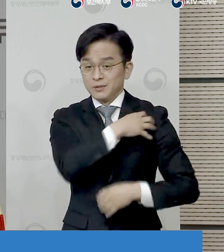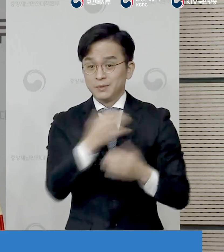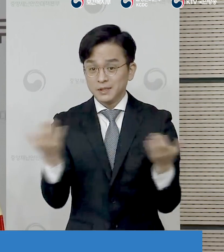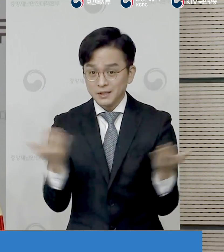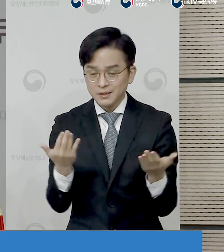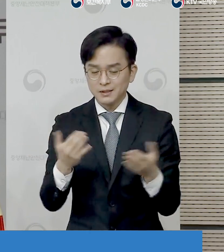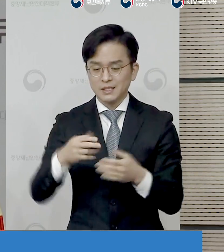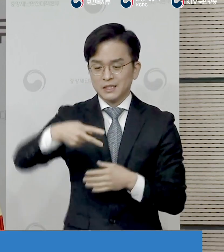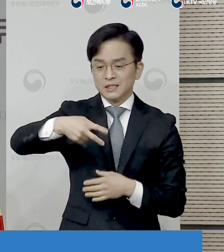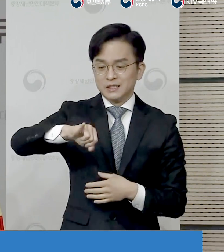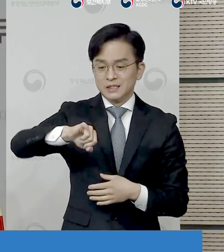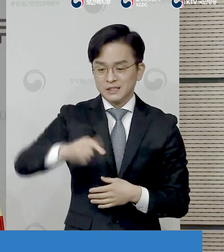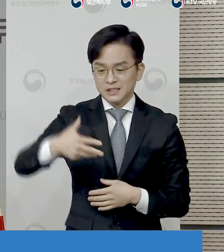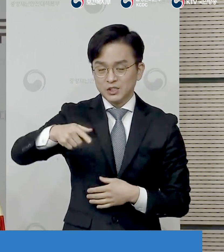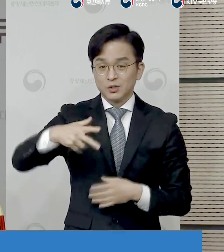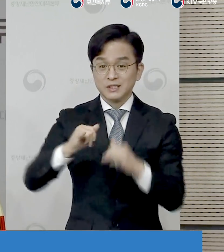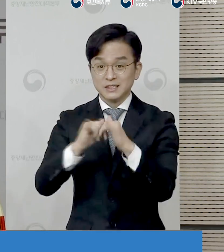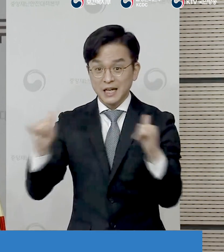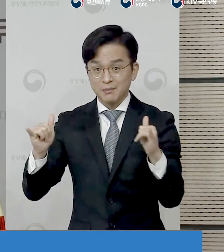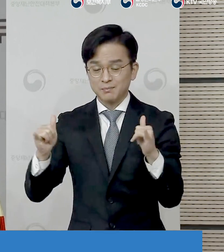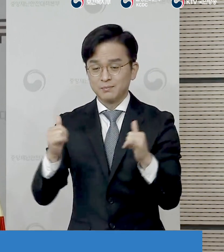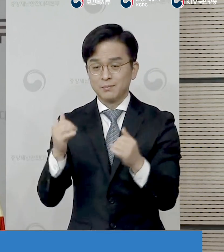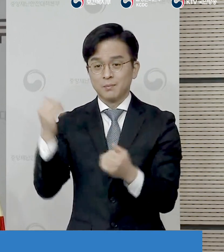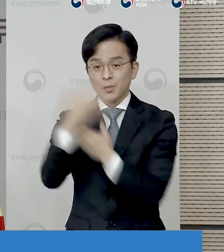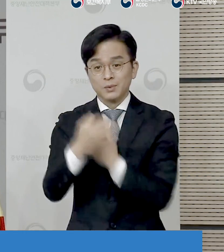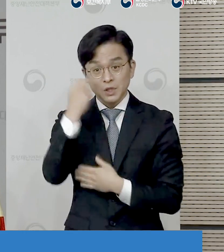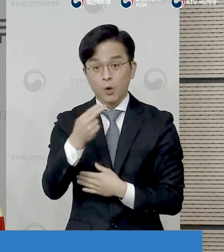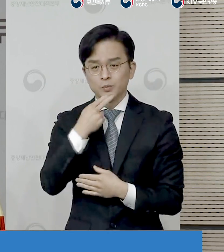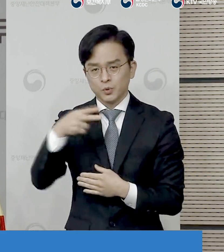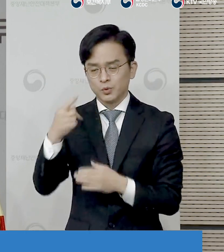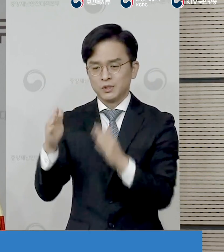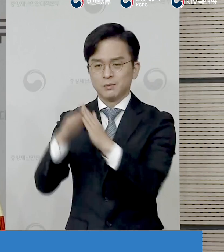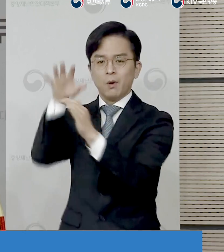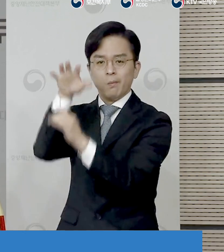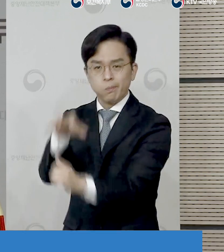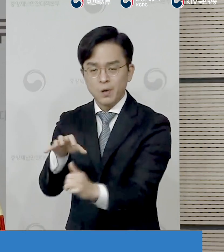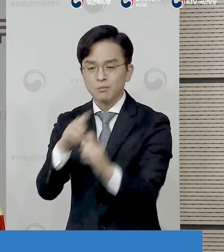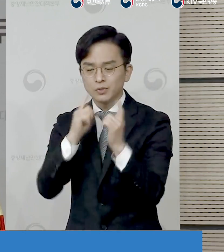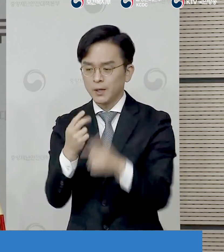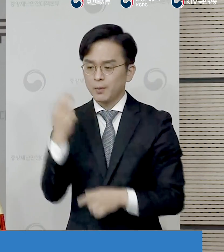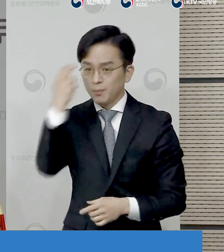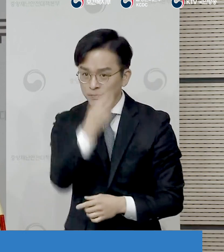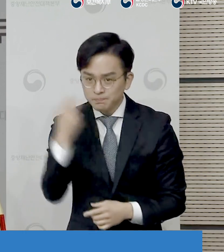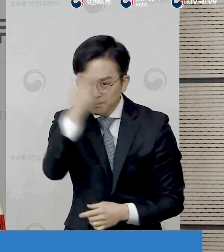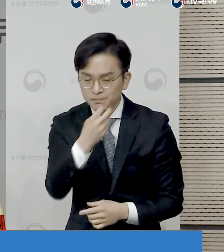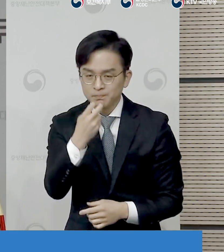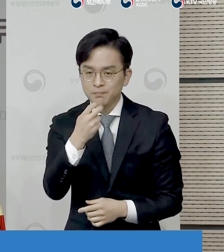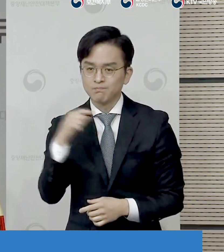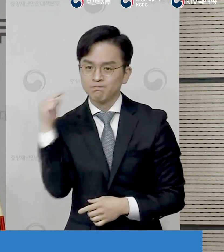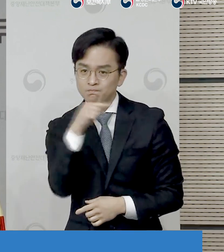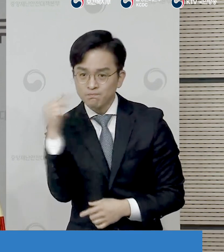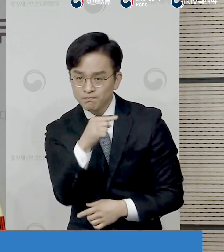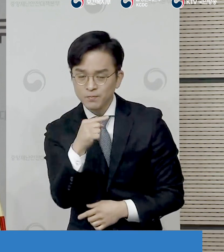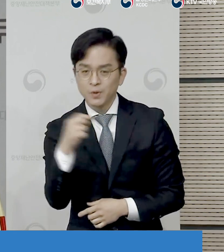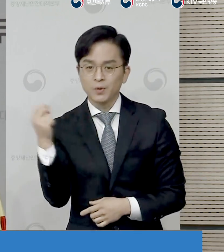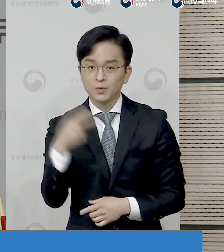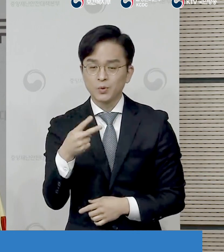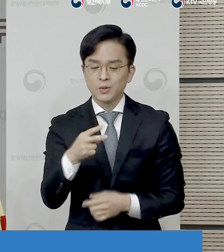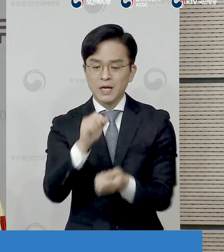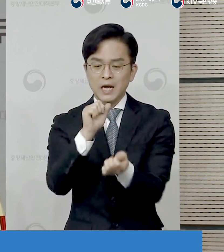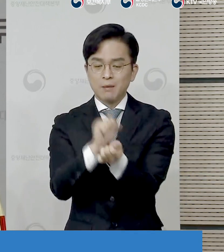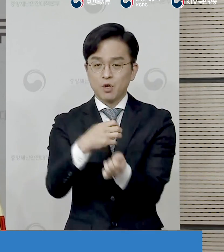당분간 자가격리를 연장하고 지속적으로 모니터링하며 유증상자와 고위험 집단